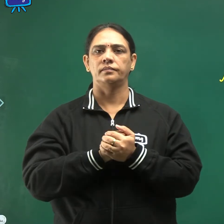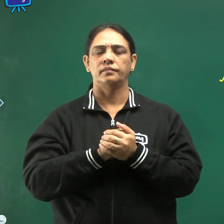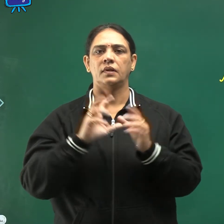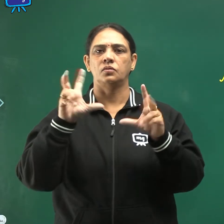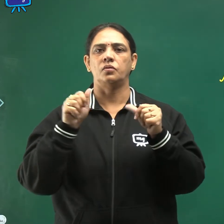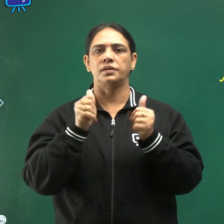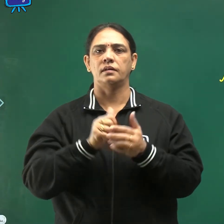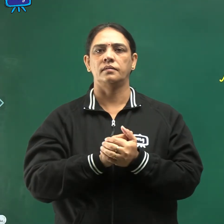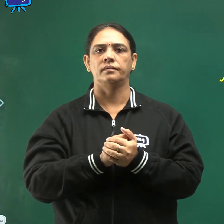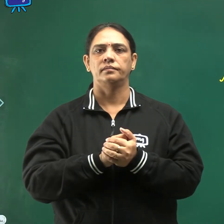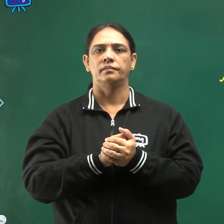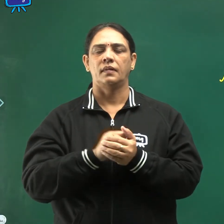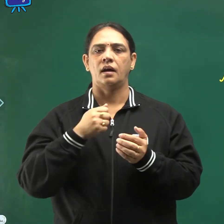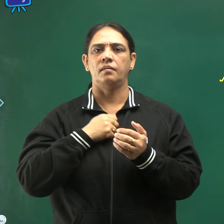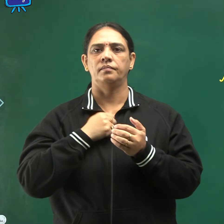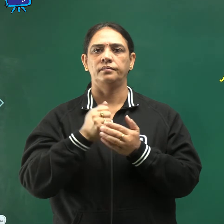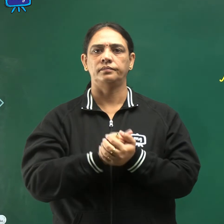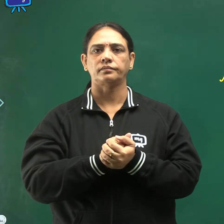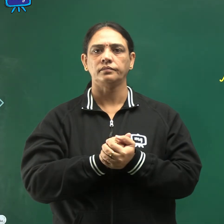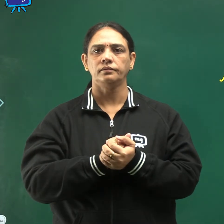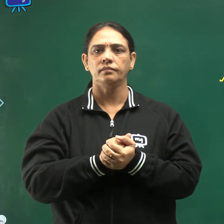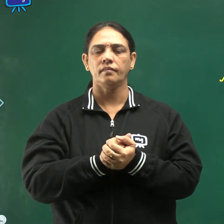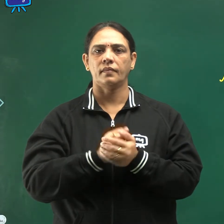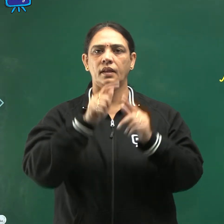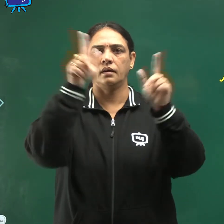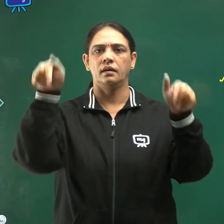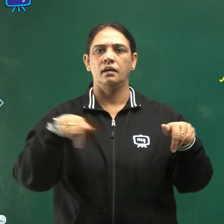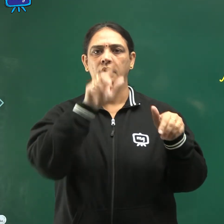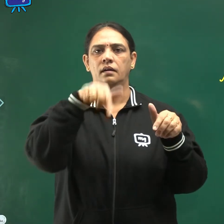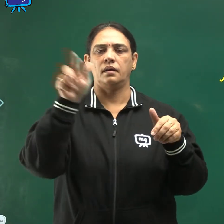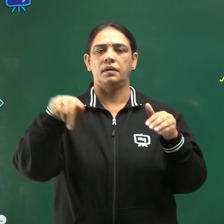हल। हम सारणी में